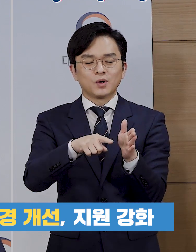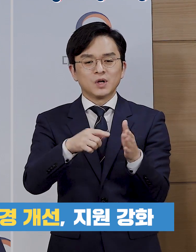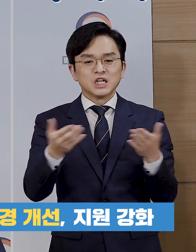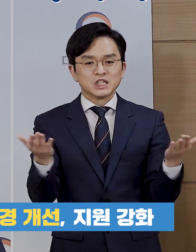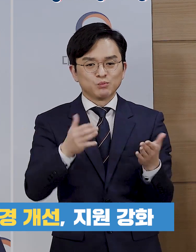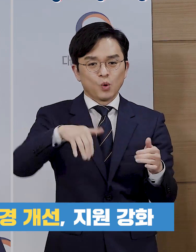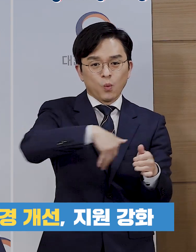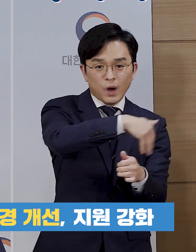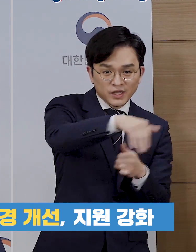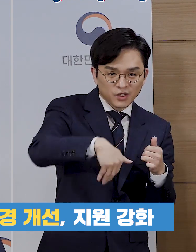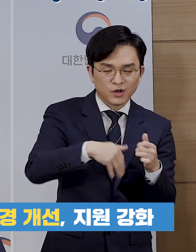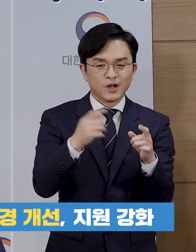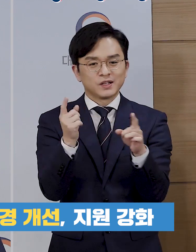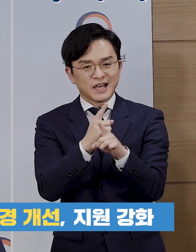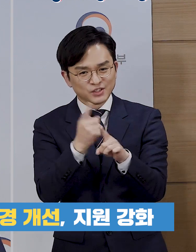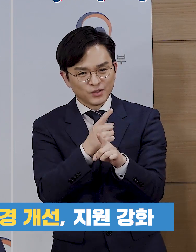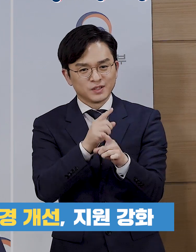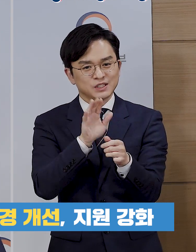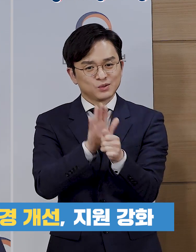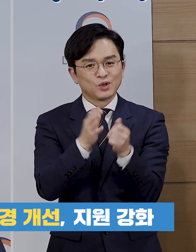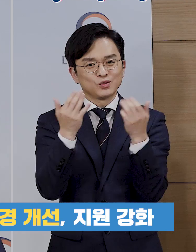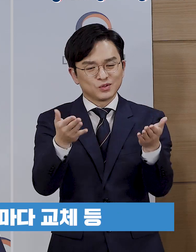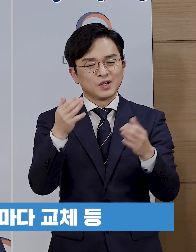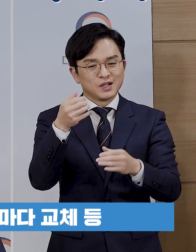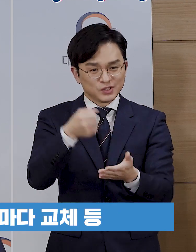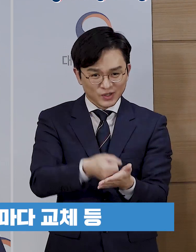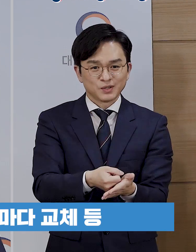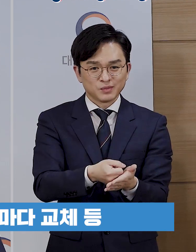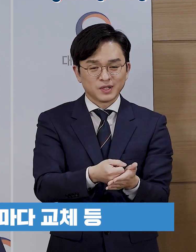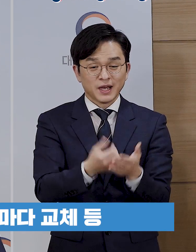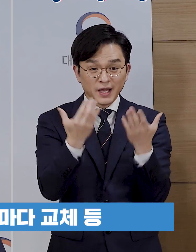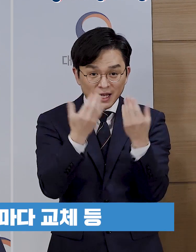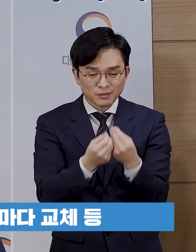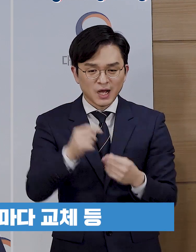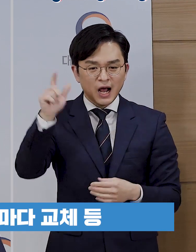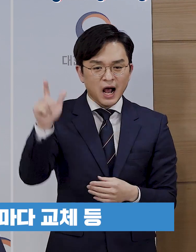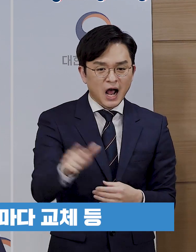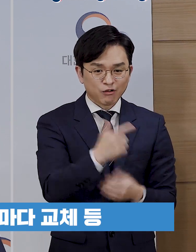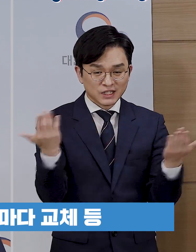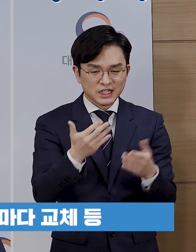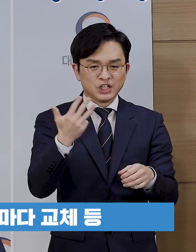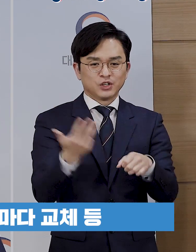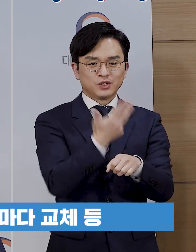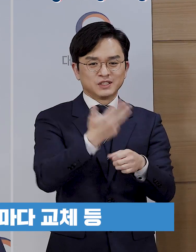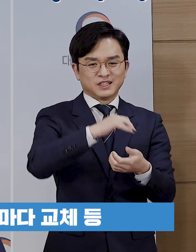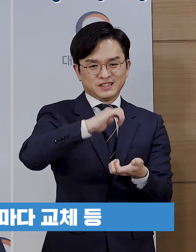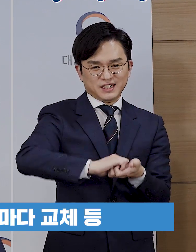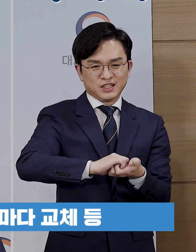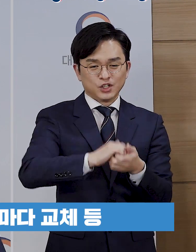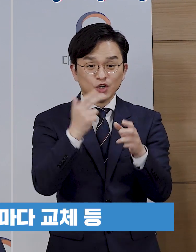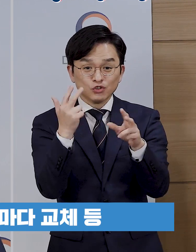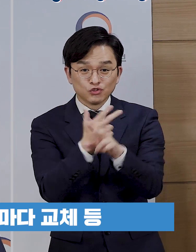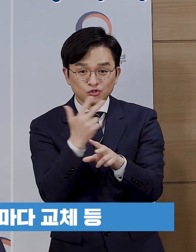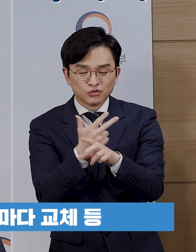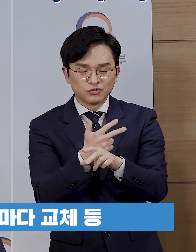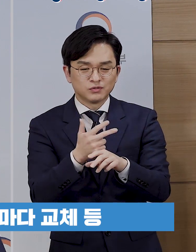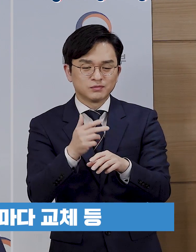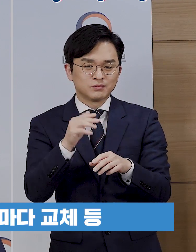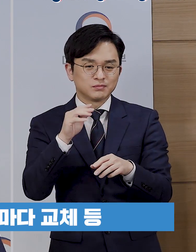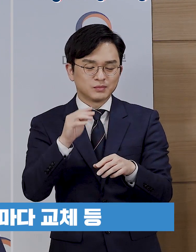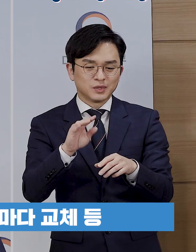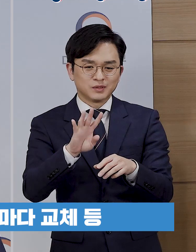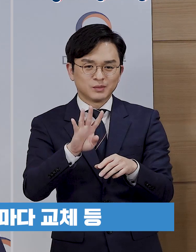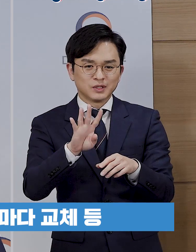지원을 강화하기로 결정하였습니다. 우선 하루 8시간, 주 40시간 근무를 원칙으로